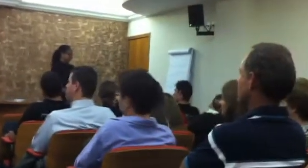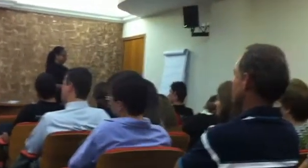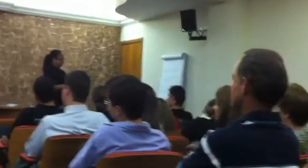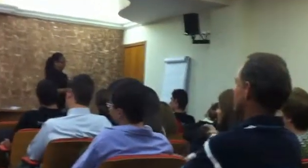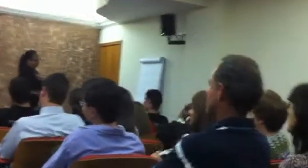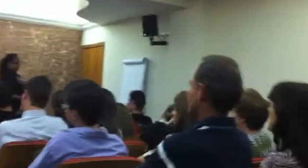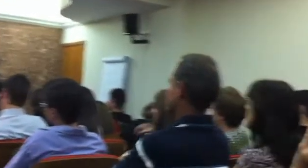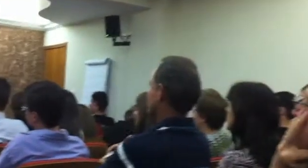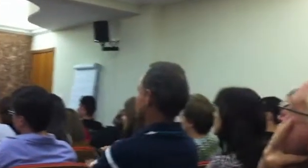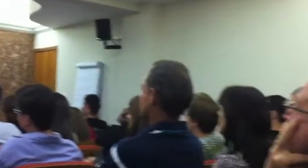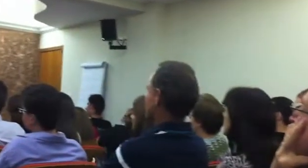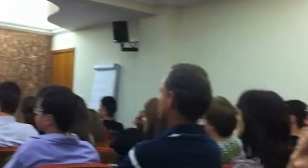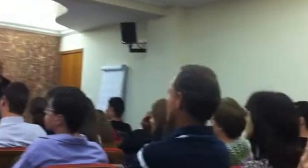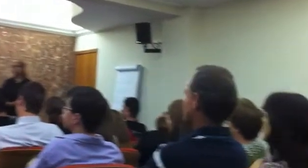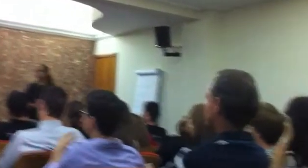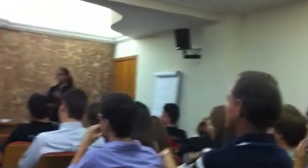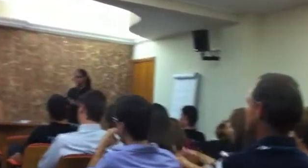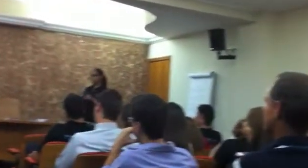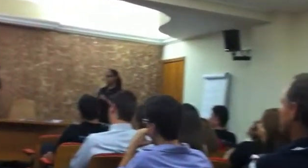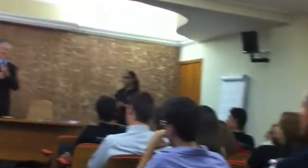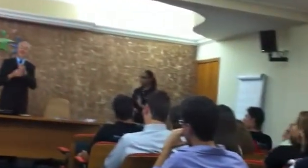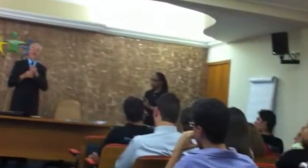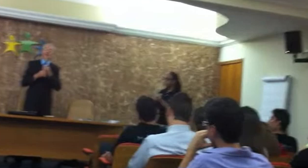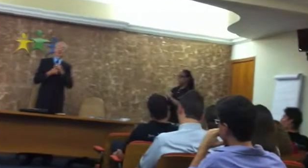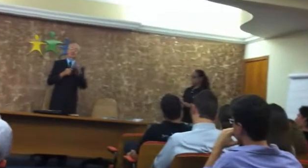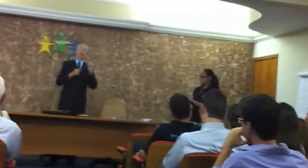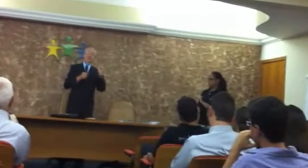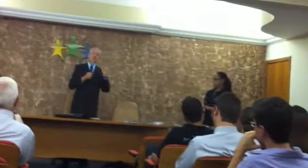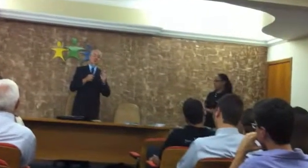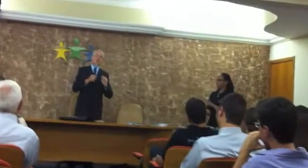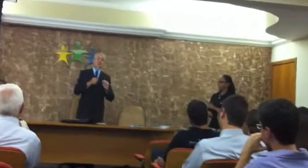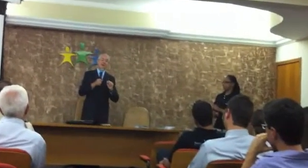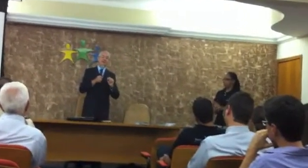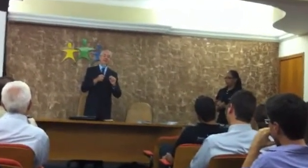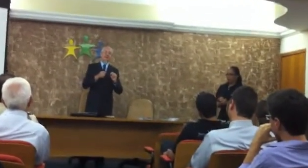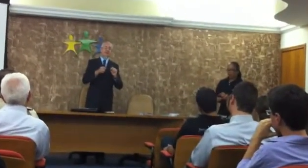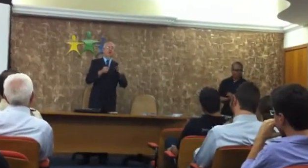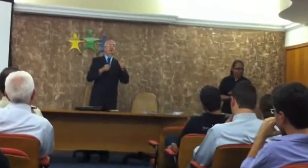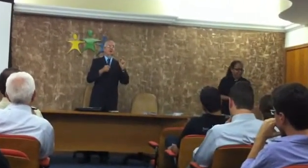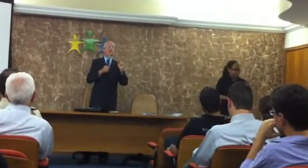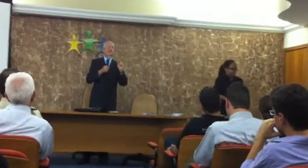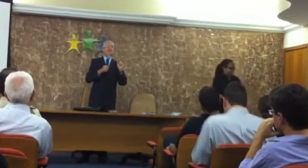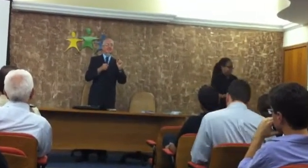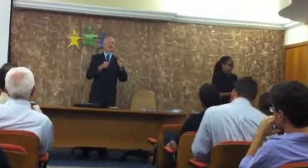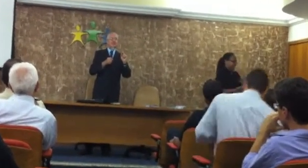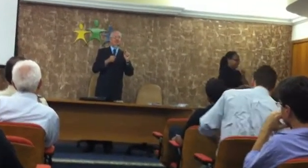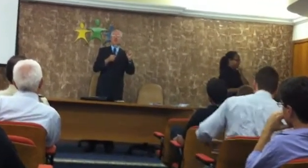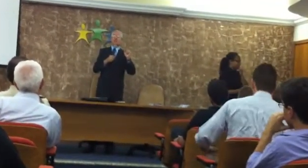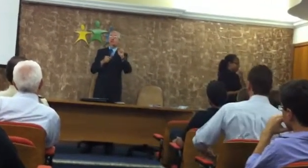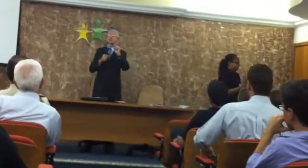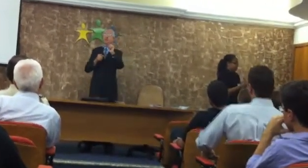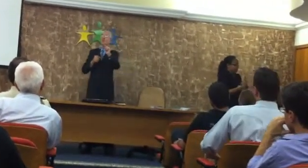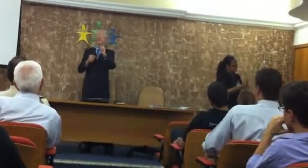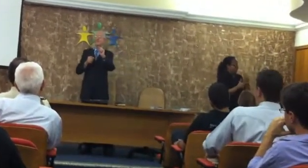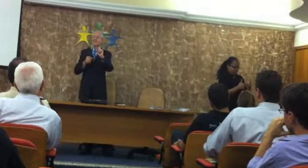Então, compadre, que eu esqueci, realmente não estava aqui em minha casa. Aí o Senhor disse algo para ele. Eu quero que você saiba